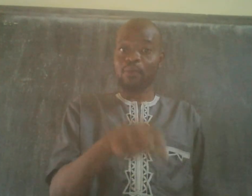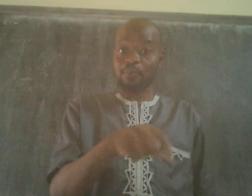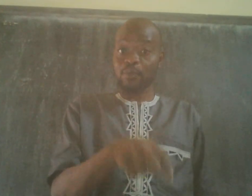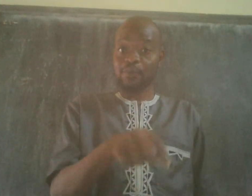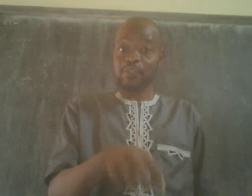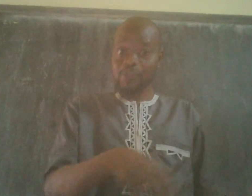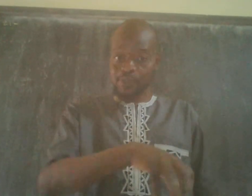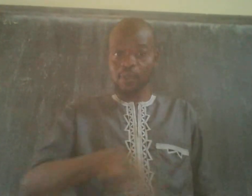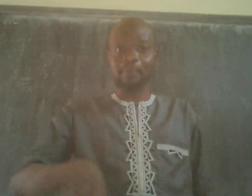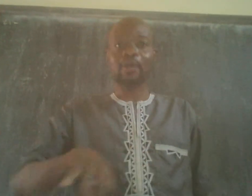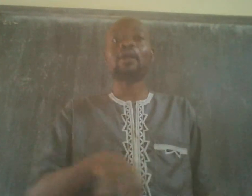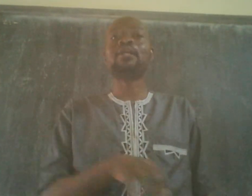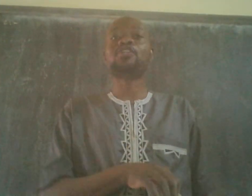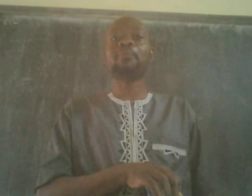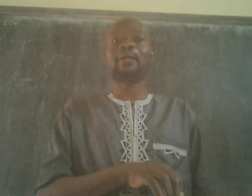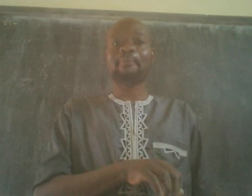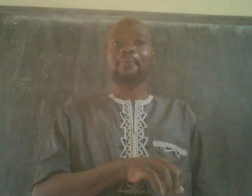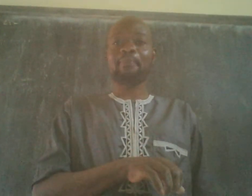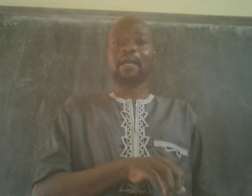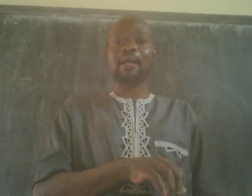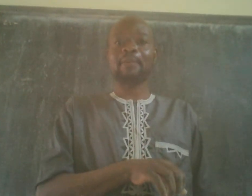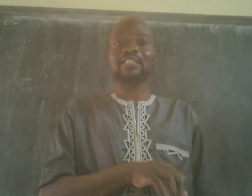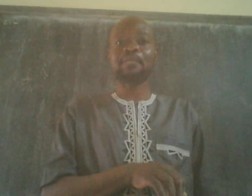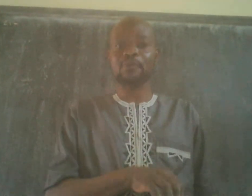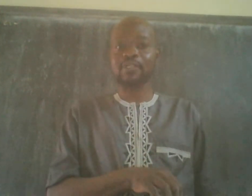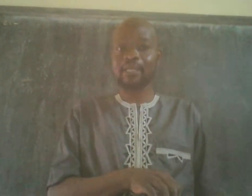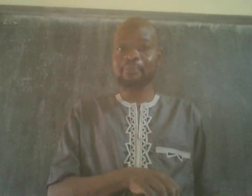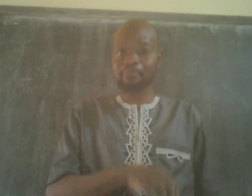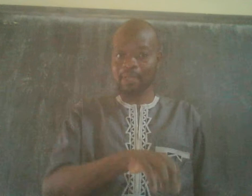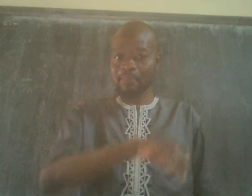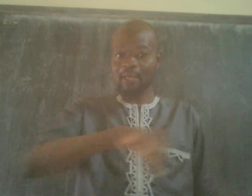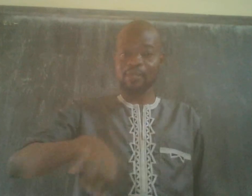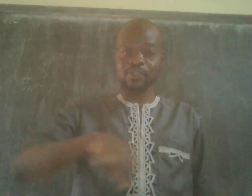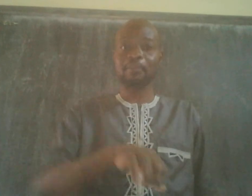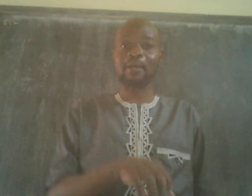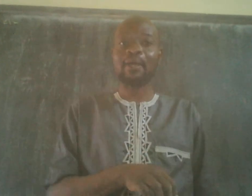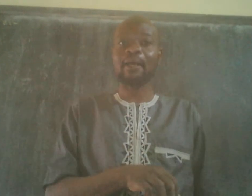le fœtus ne sort pas quoi, ne sort pas par cette poche là, ne sort pas par.